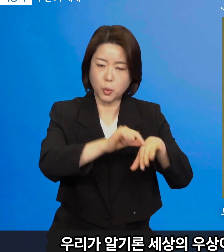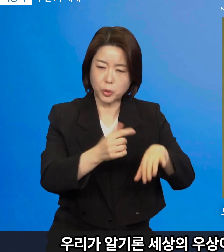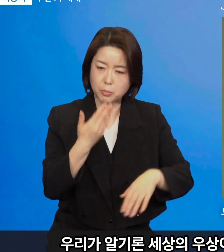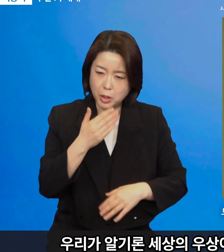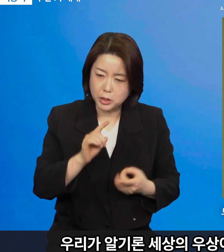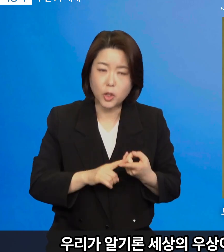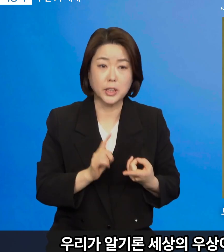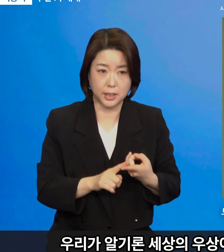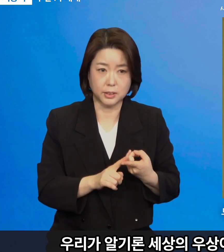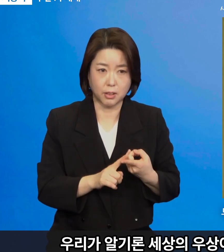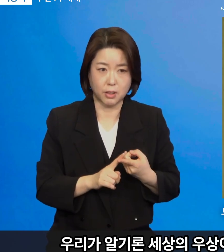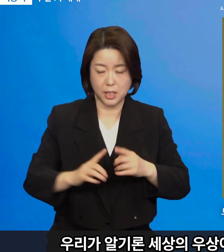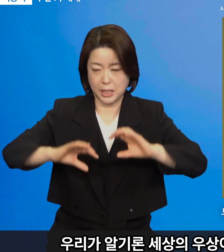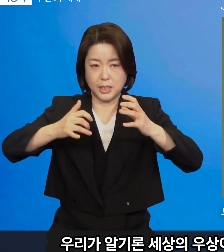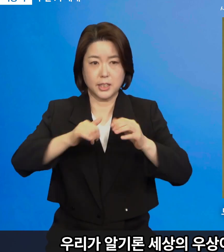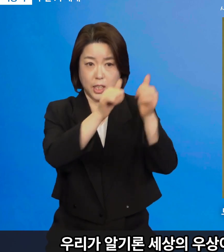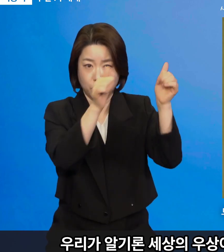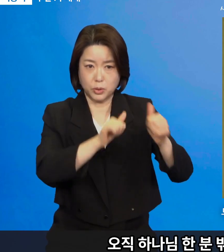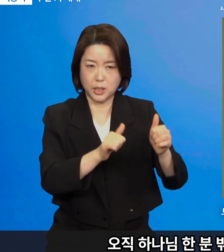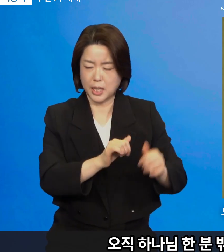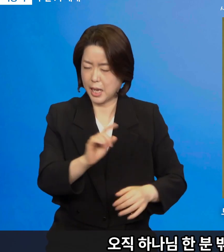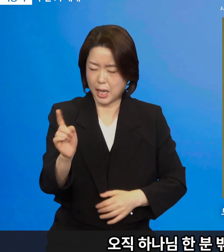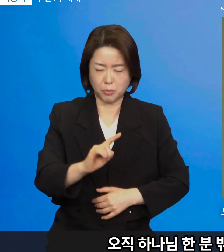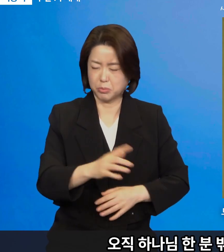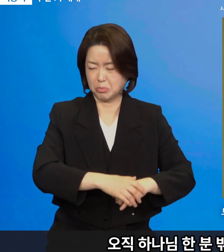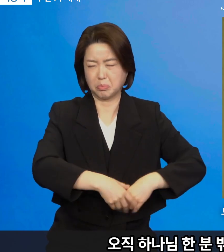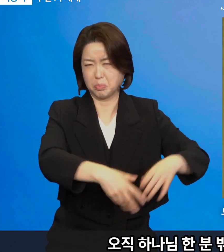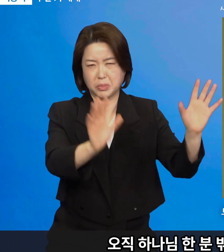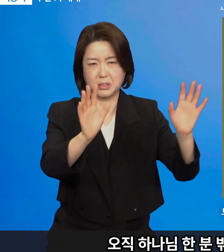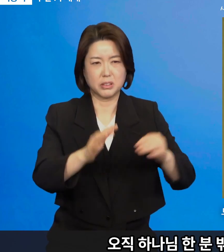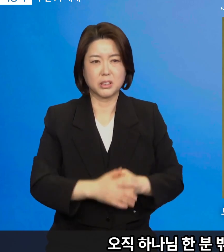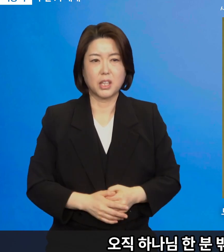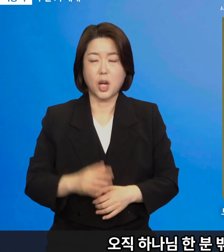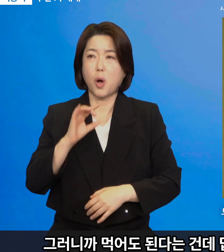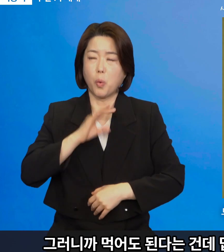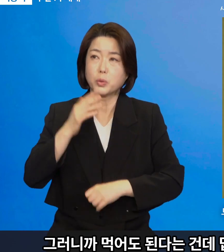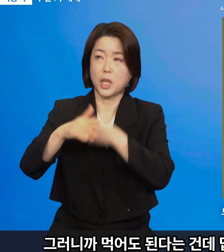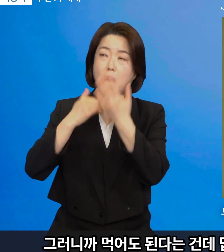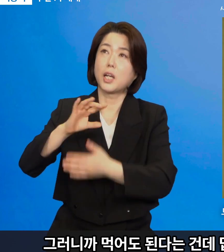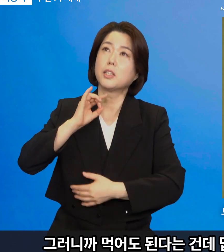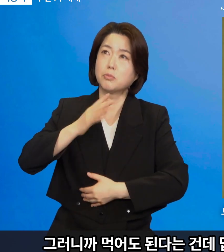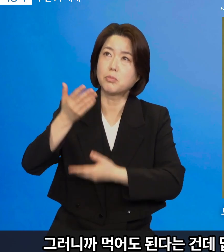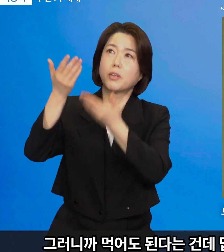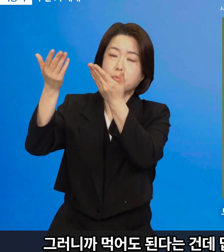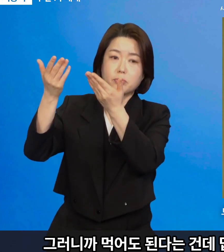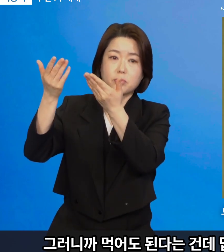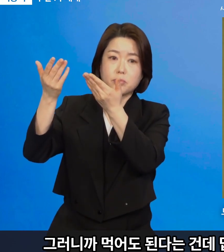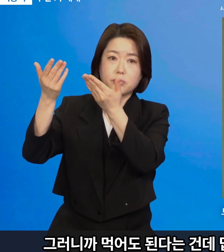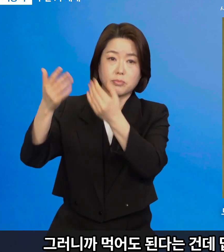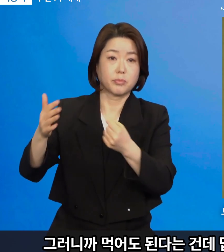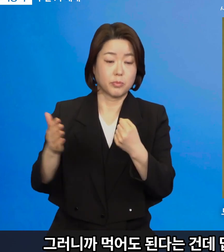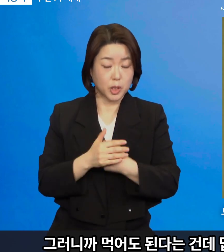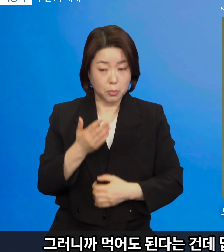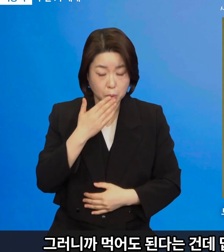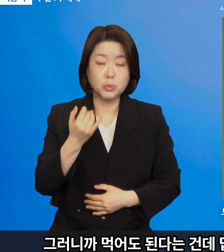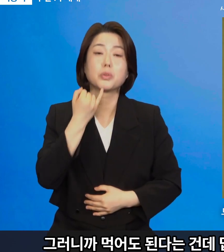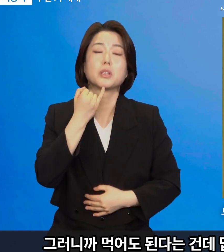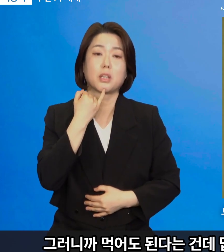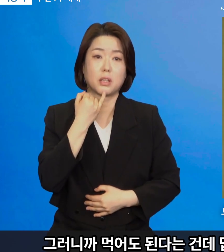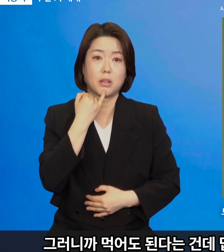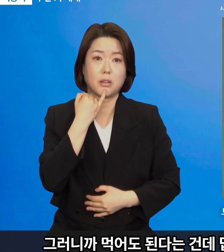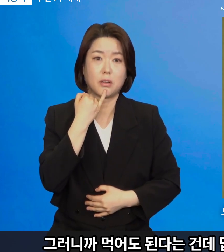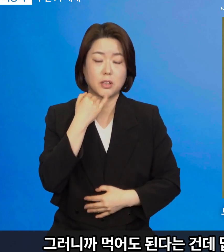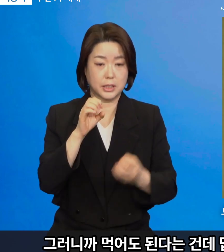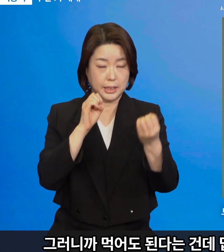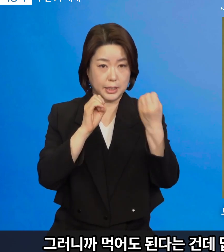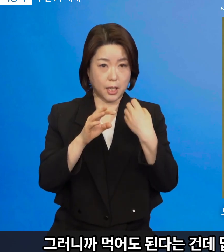세상의 우상이라는 것은 아무것도 아니고 오직 하나님 한 분밖에는 신이 없습니다. 그러니까 먹어도 된다는 건데 답변을 두